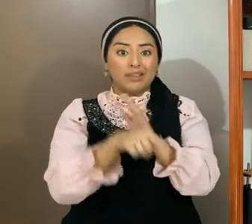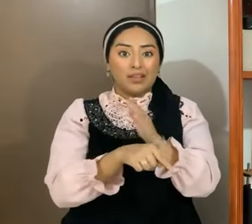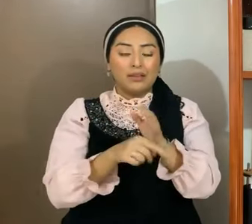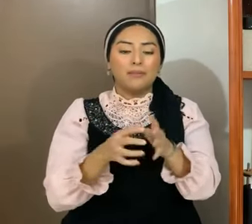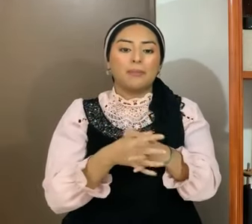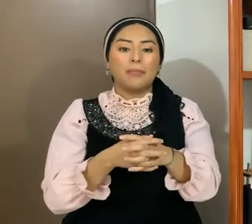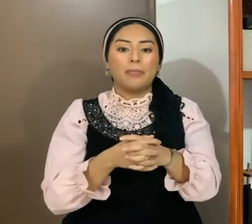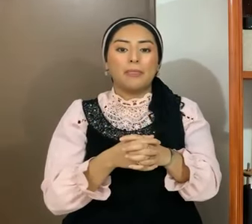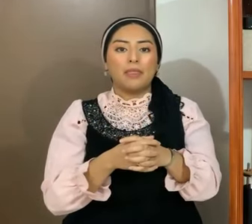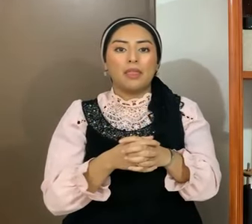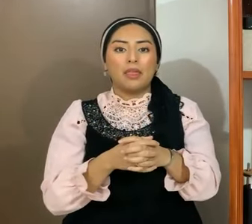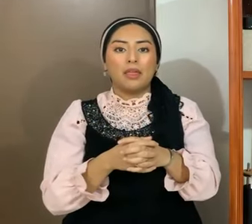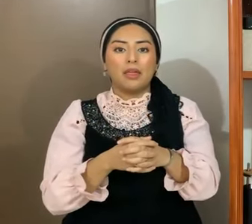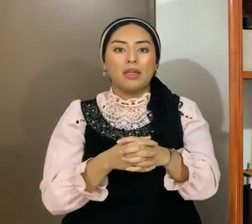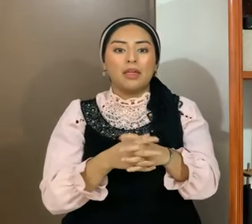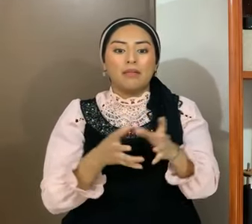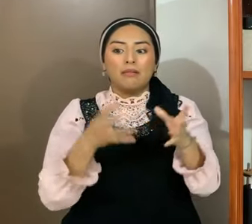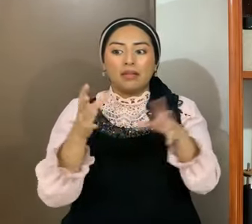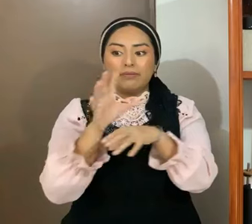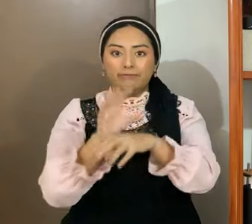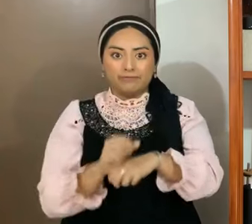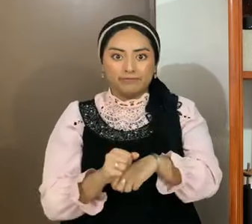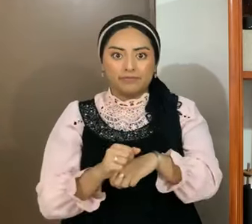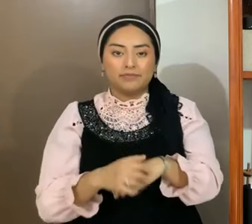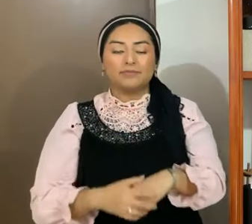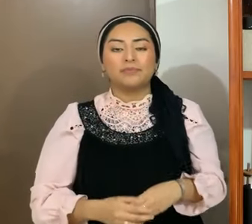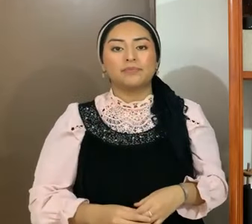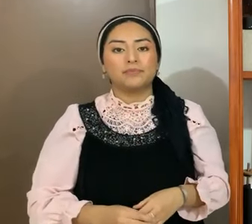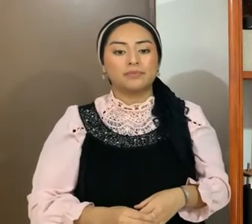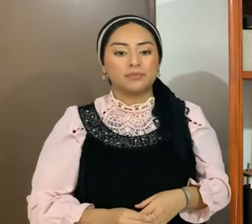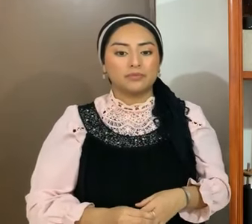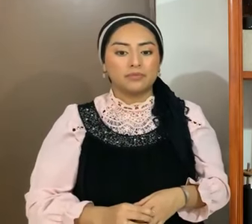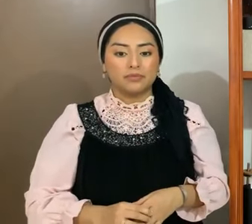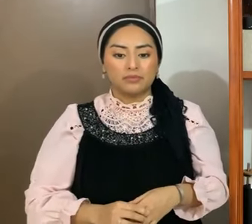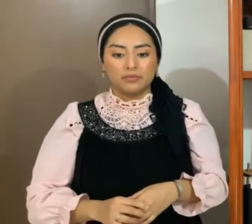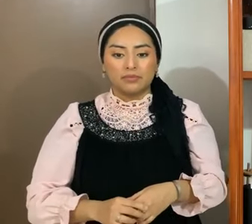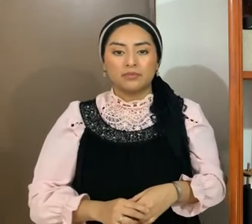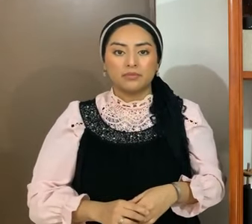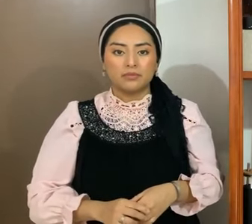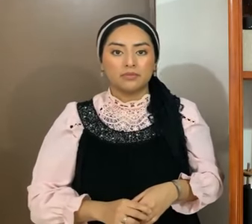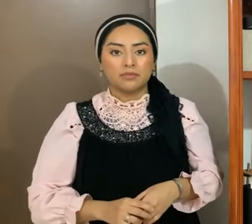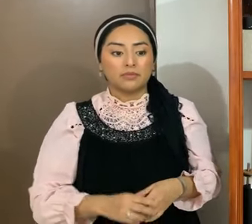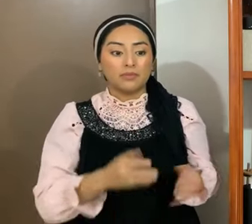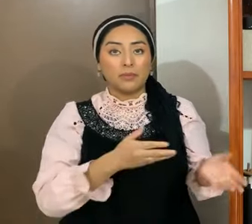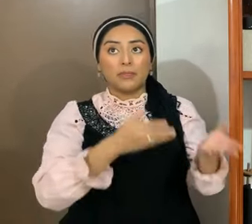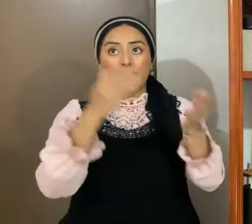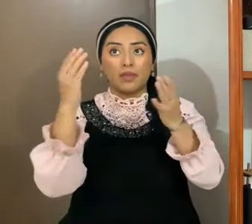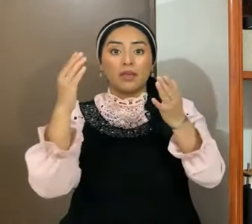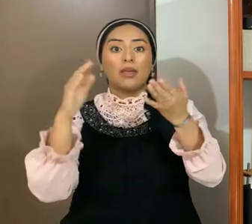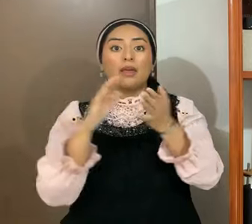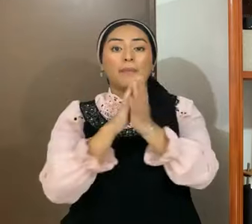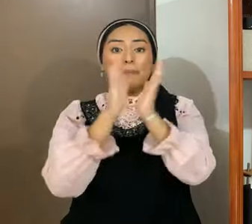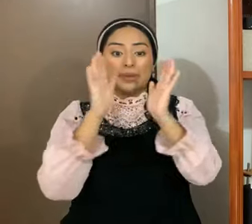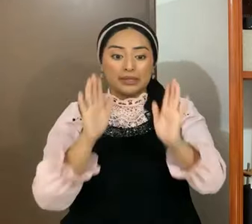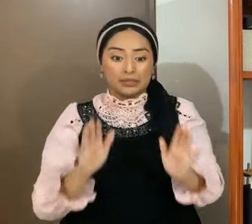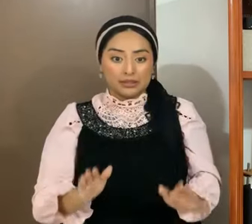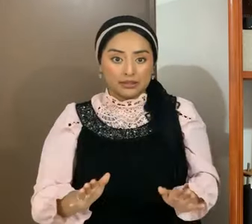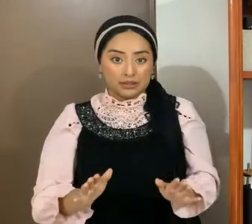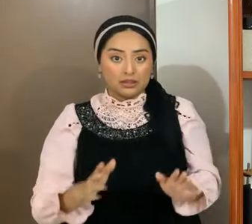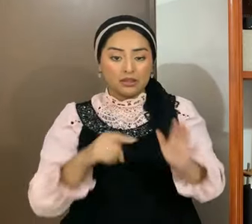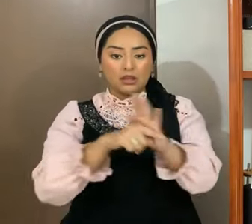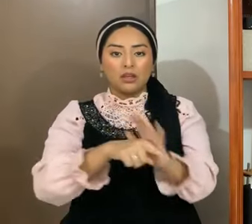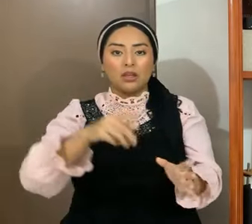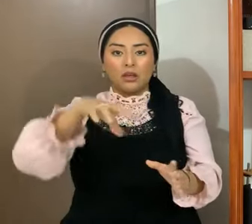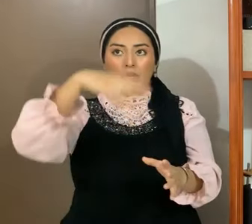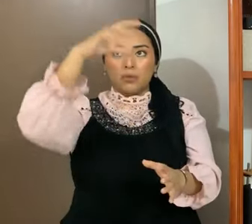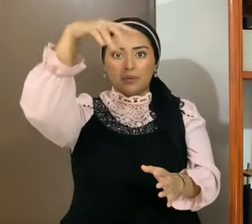Torá, eran muy comunes. Y al contrario, los sacrificios de paz, las